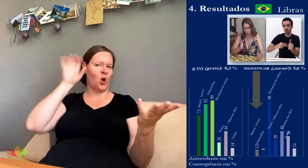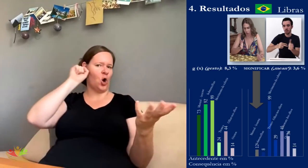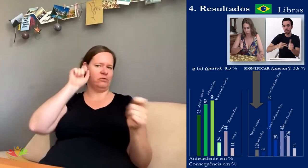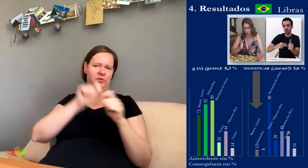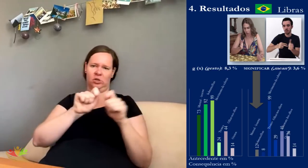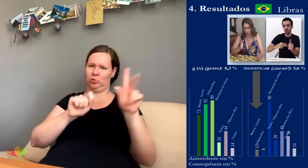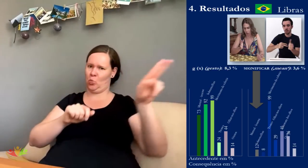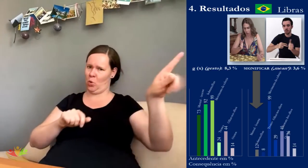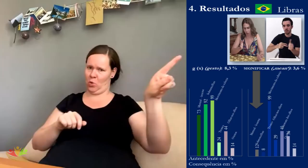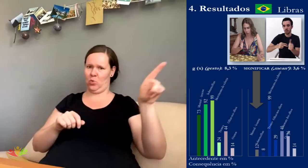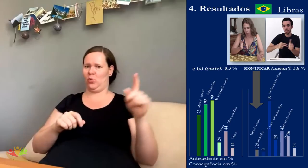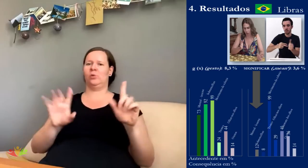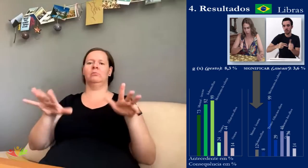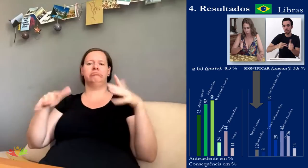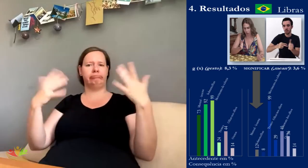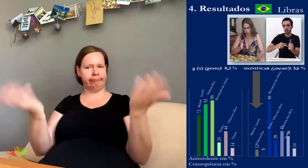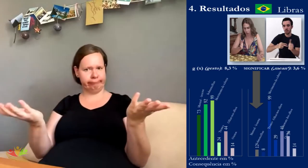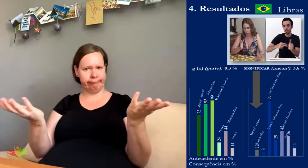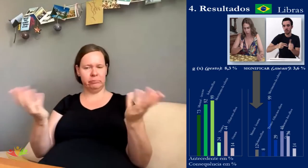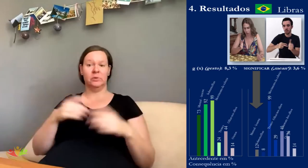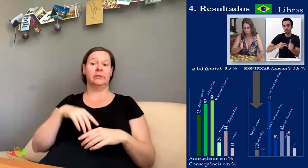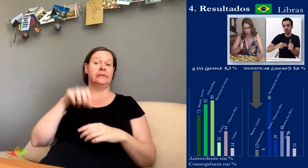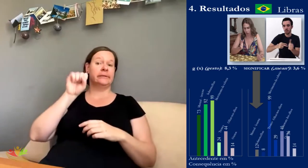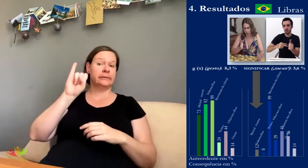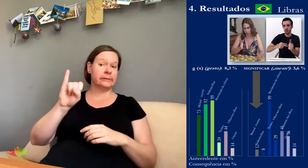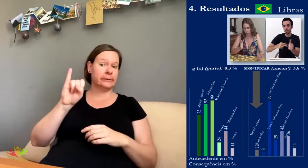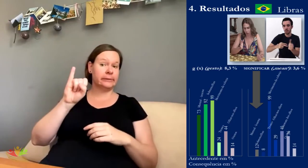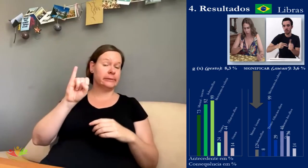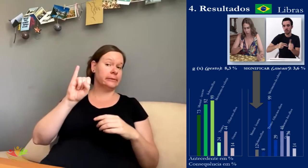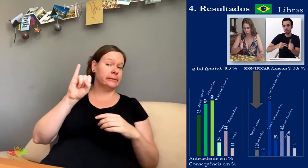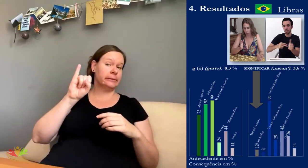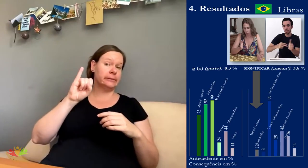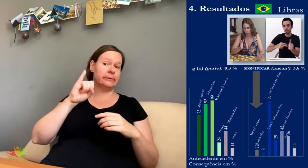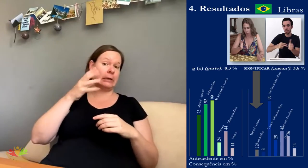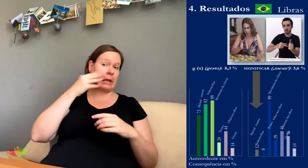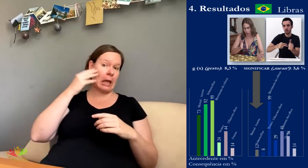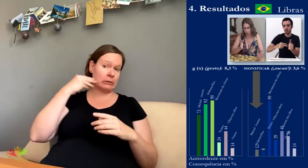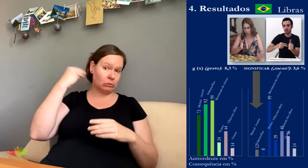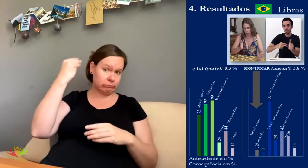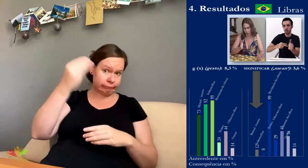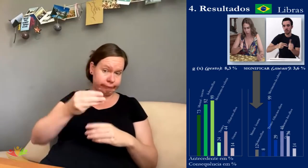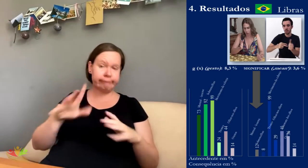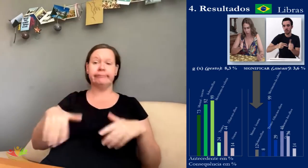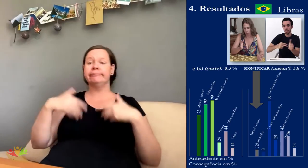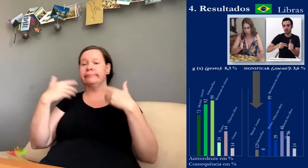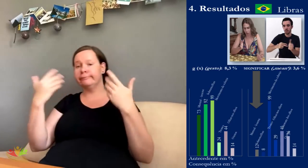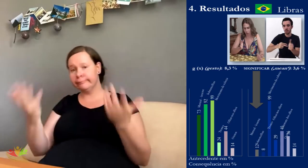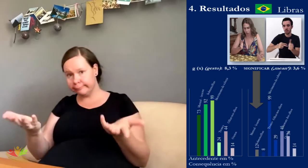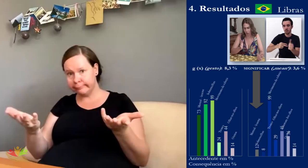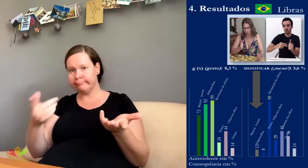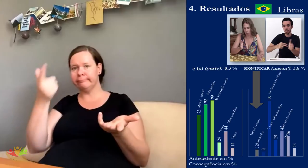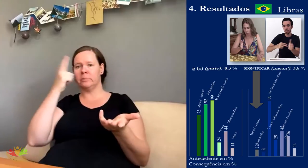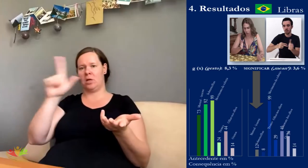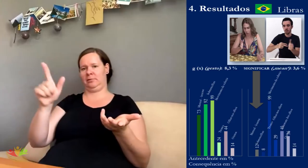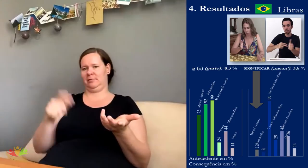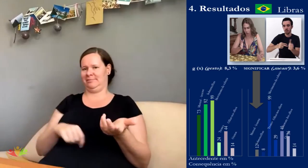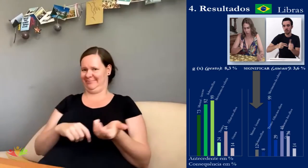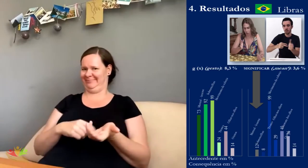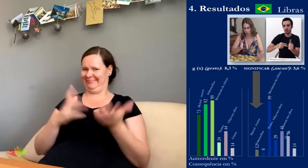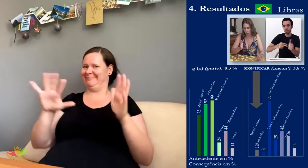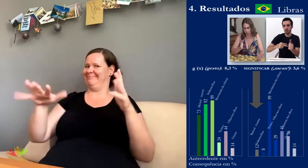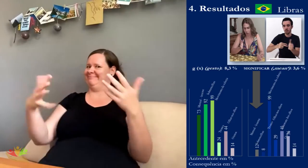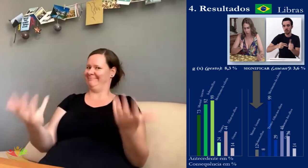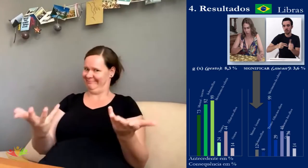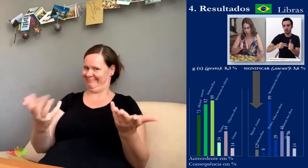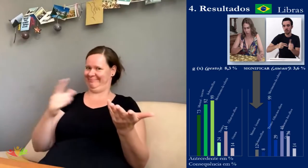Tem também um sinal sendo utilizado, que parece muito um gesto. Os ouvintes também utilizam esse sinal para a